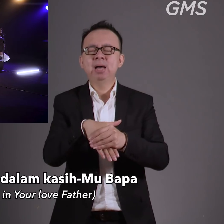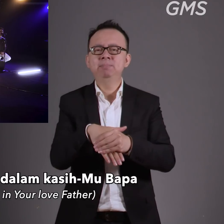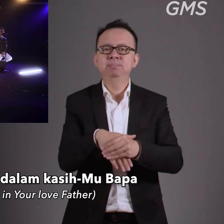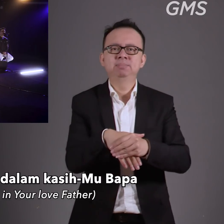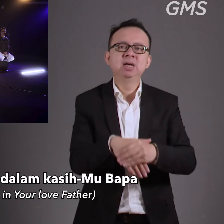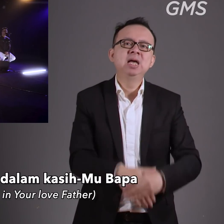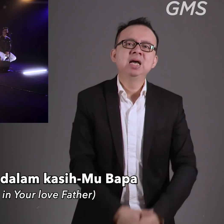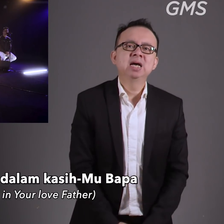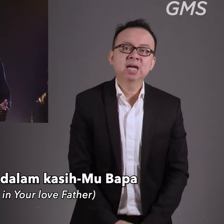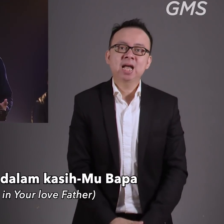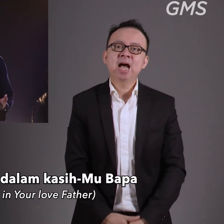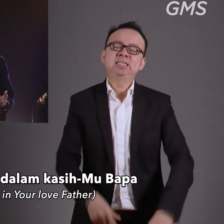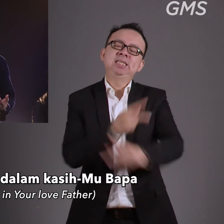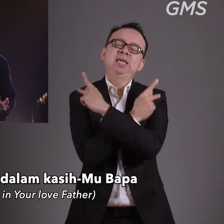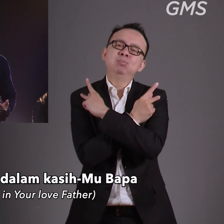dalam